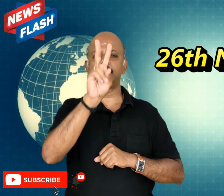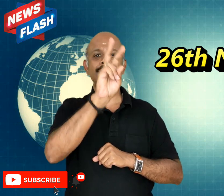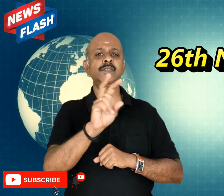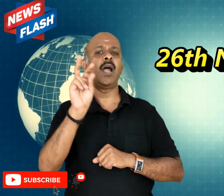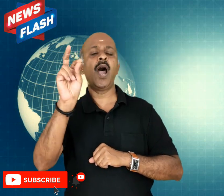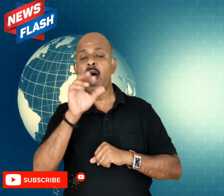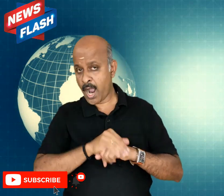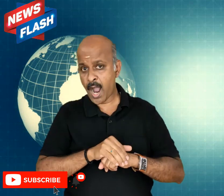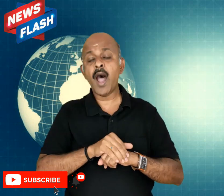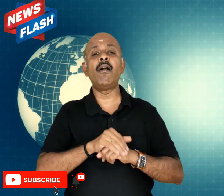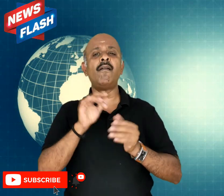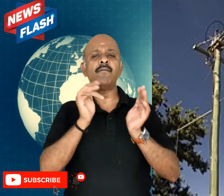த வில்லேஜஸ்